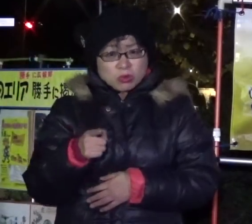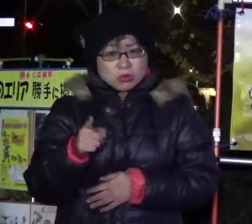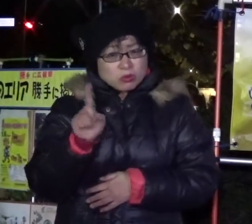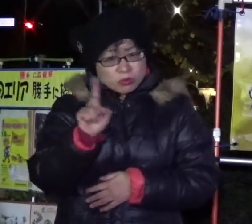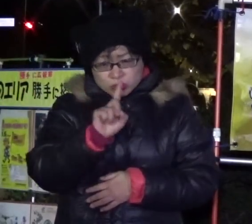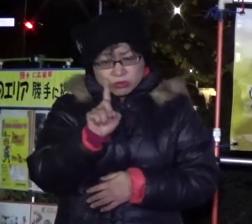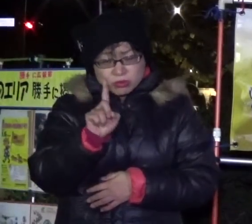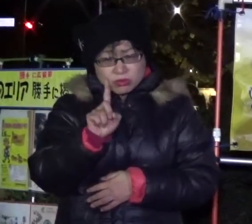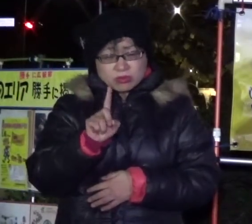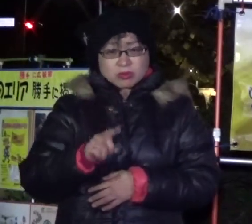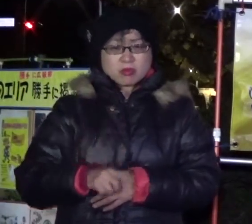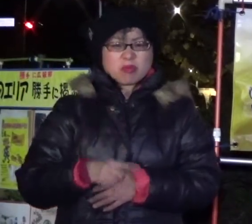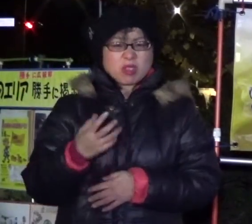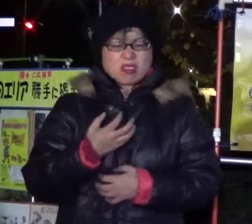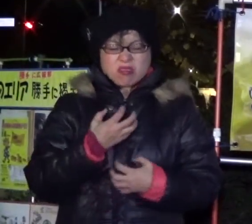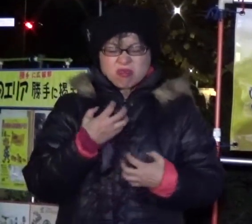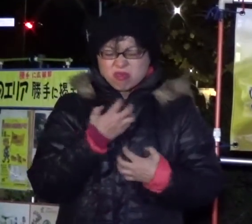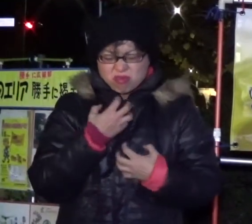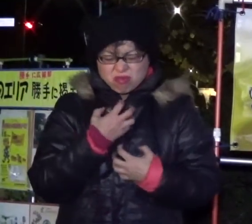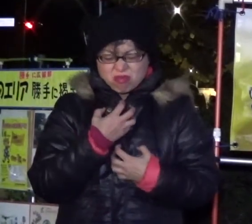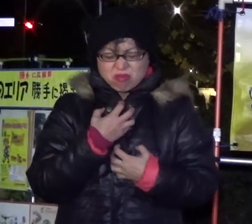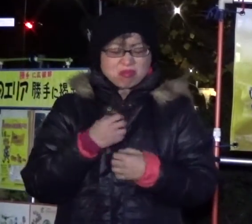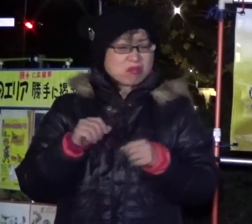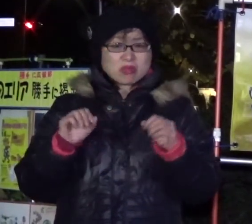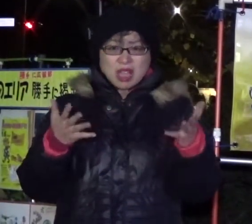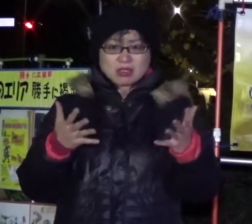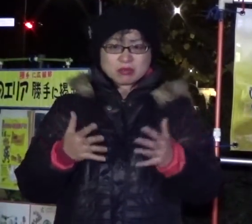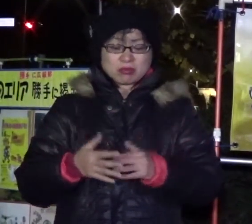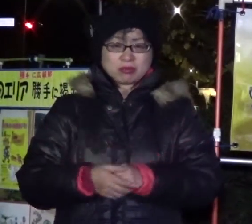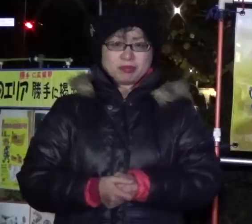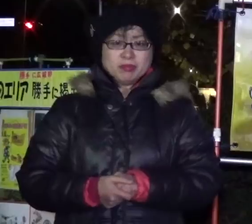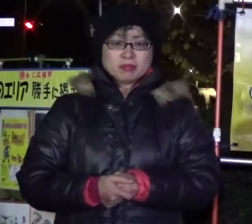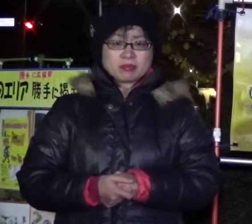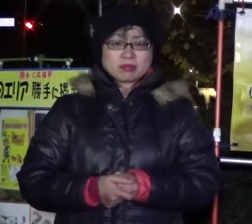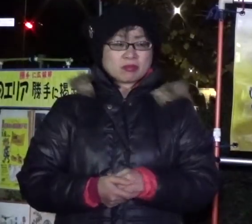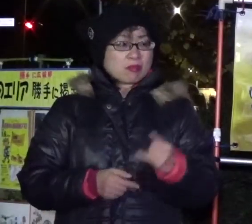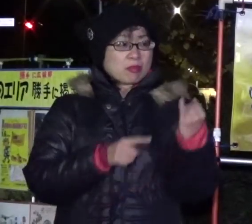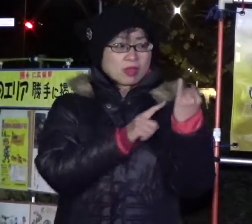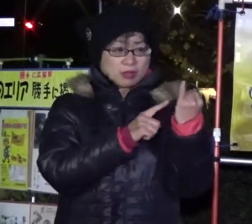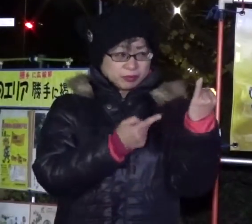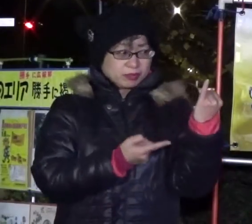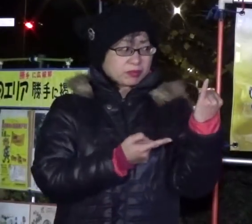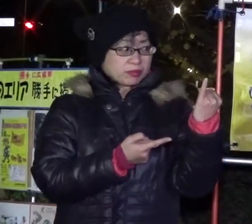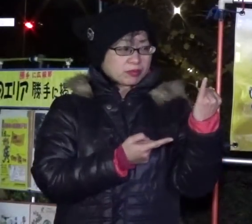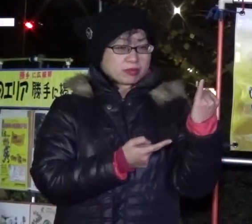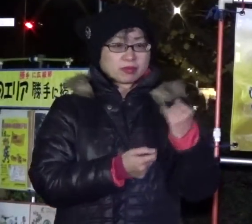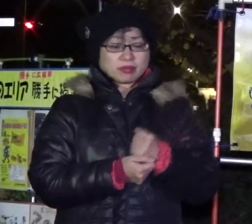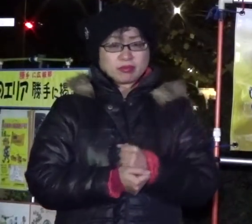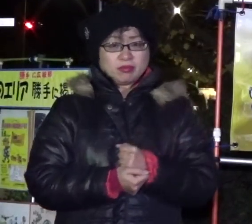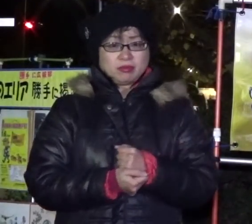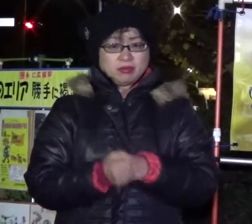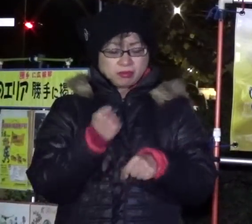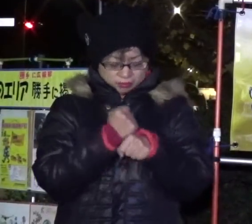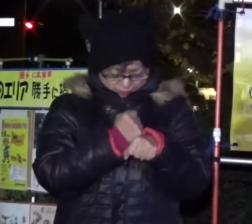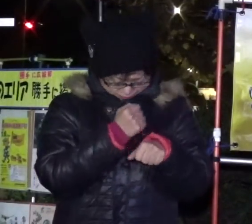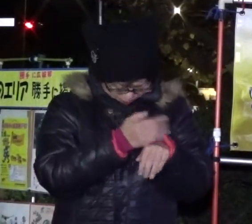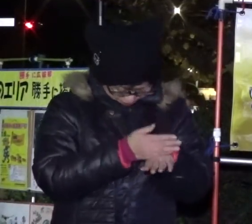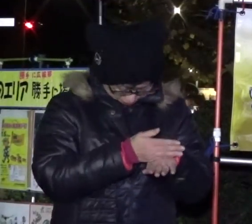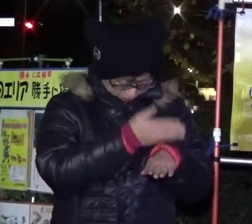ね。こんな悔しいこと本当にないです。でも飛鳥さん本当にご苦労様で